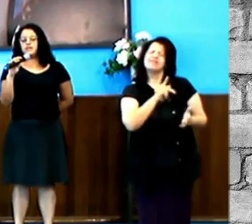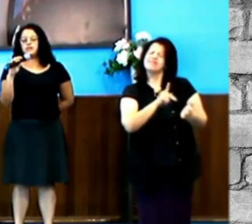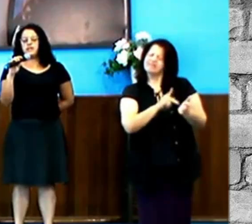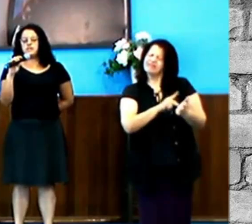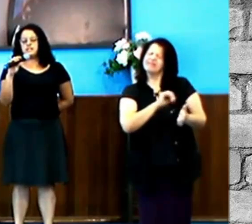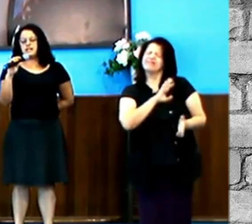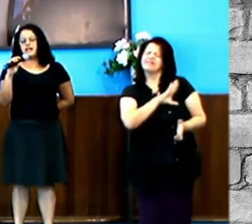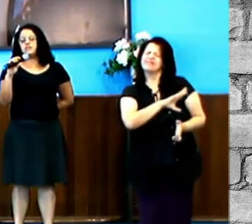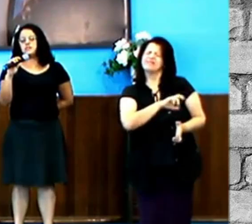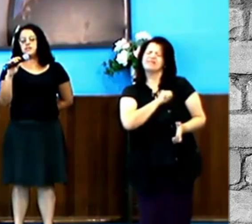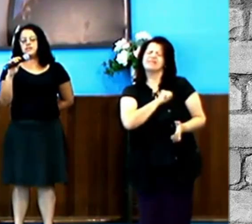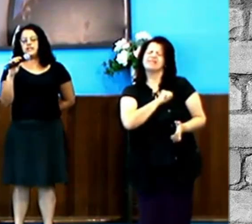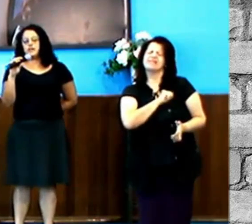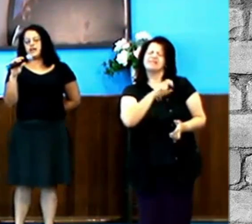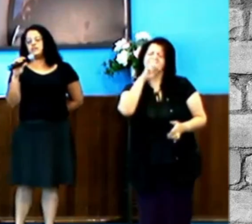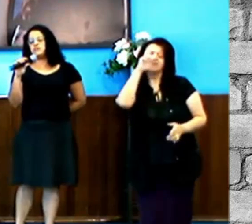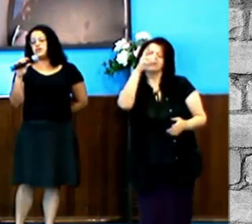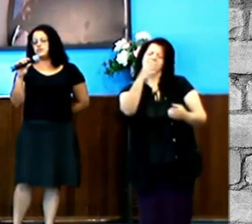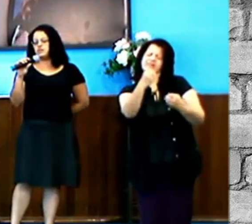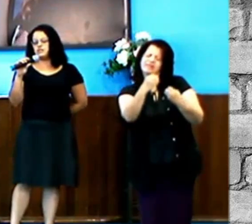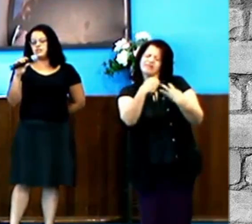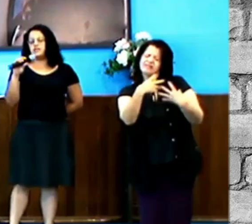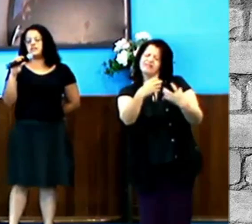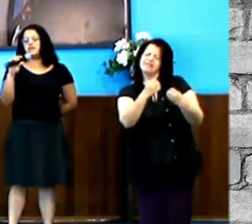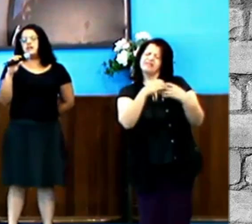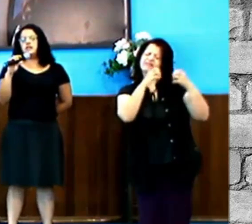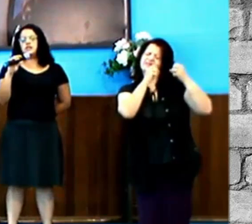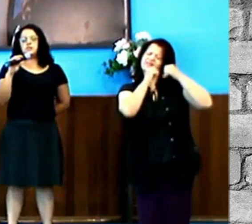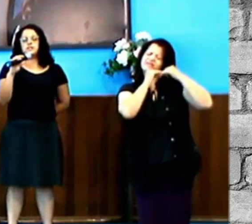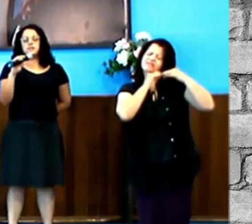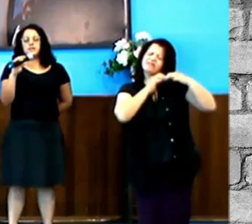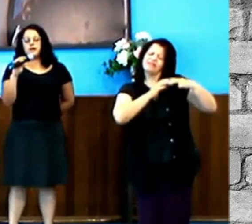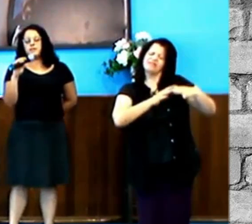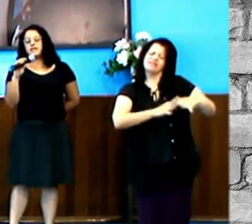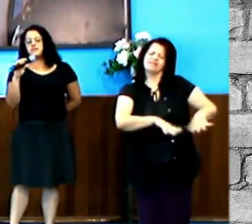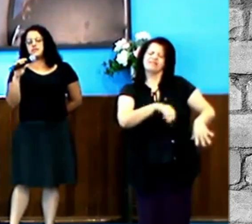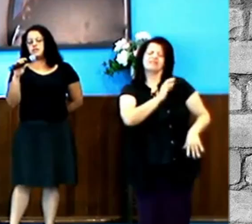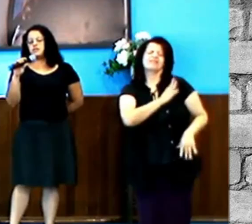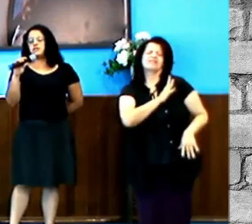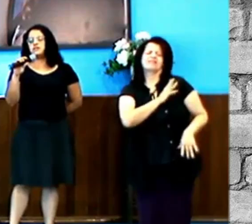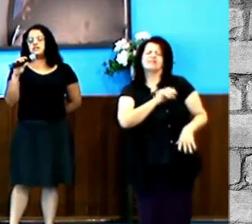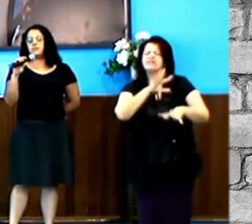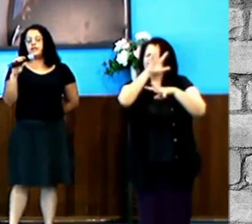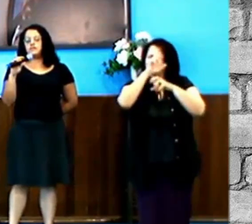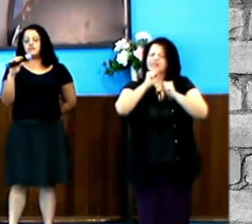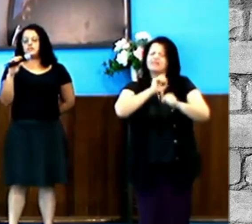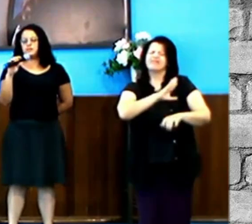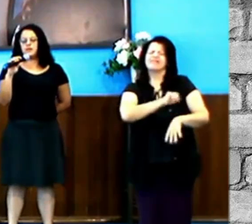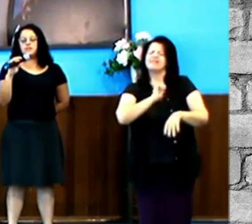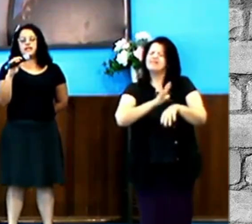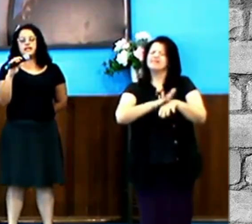que o Senhor tem nos ensinado, que o Senhor tem derramado nos nossos corações, que nós possamos amar mais ao Senhor, ó Deus, e também aos nossos